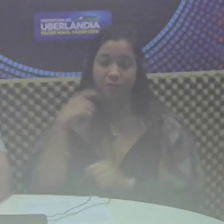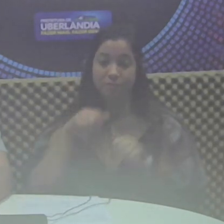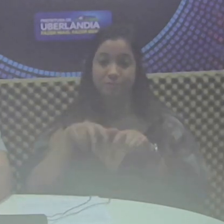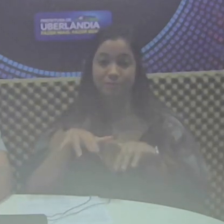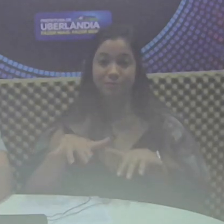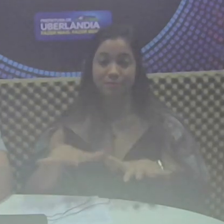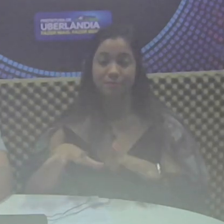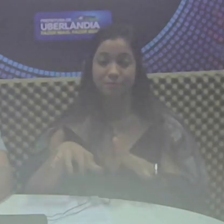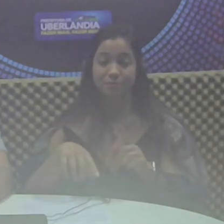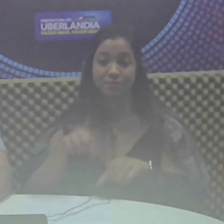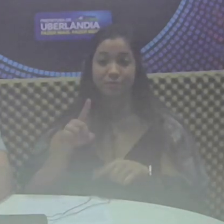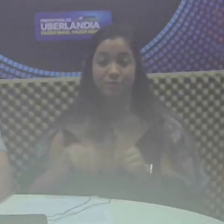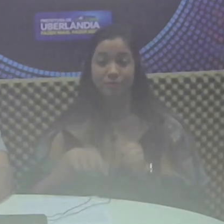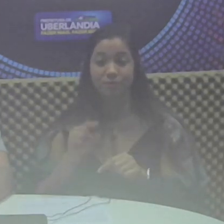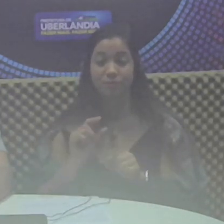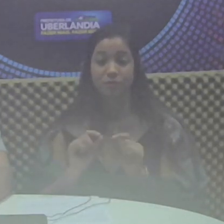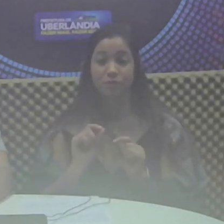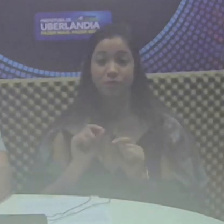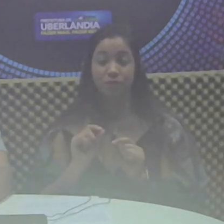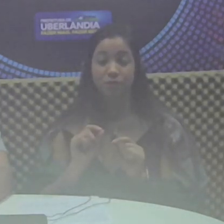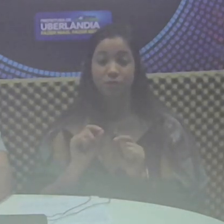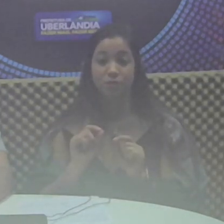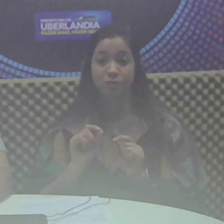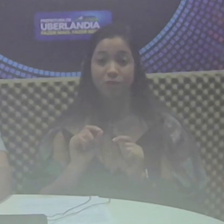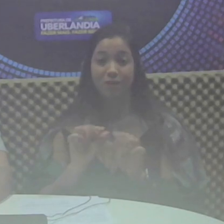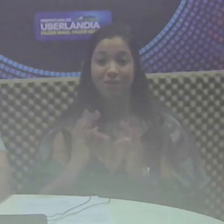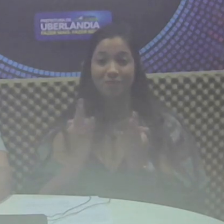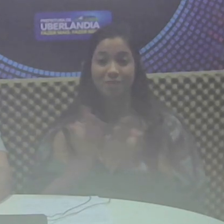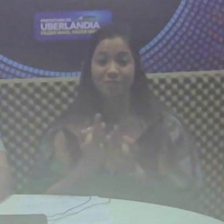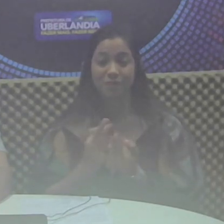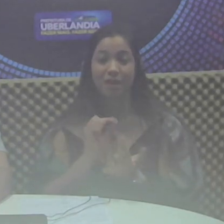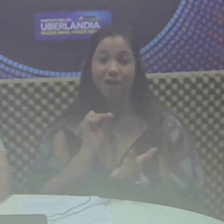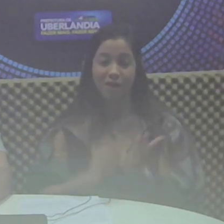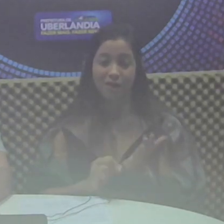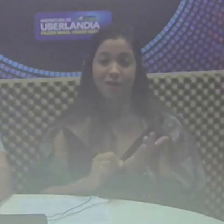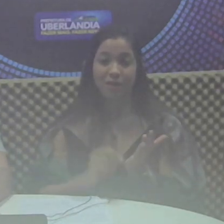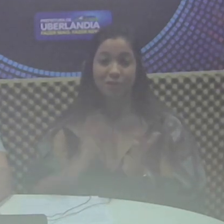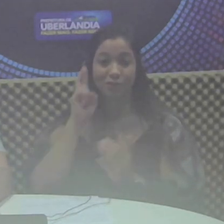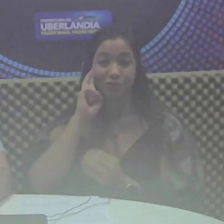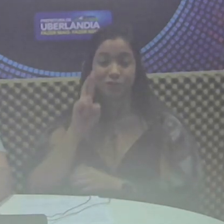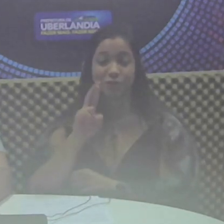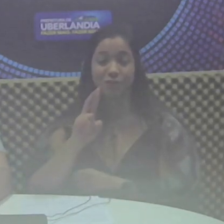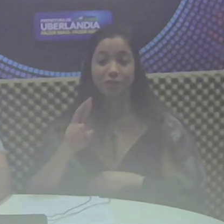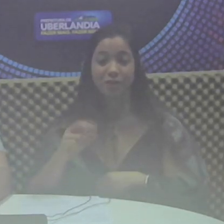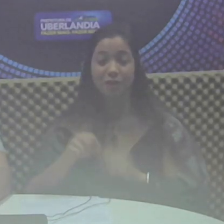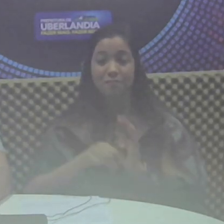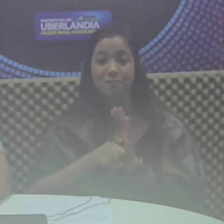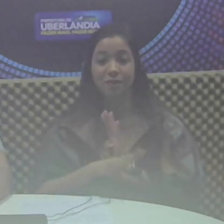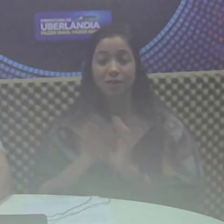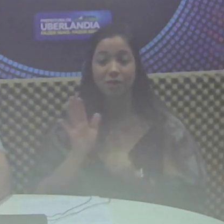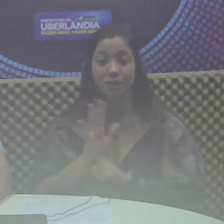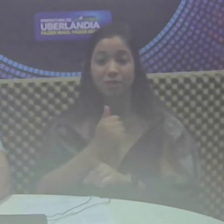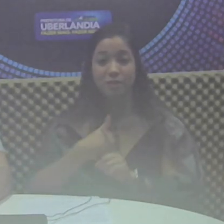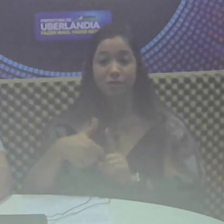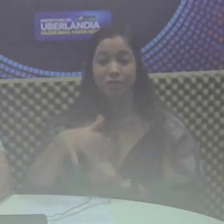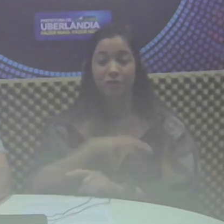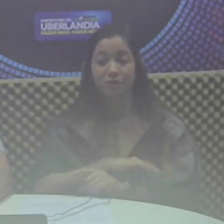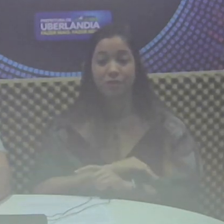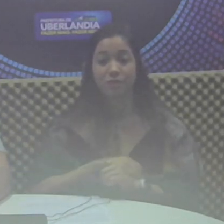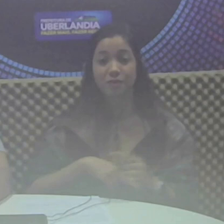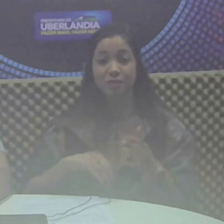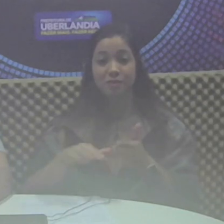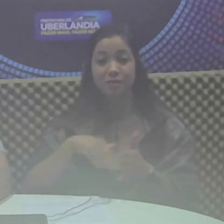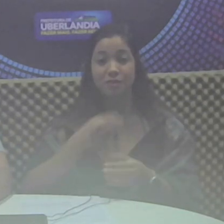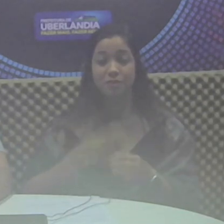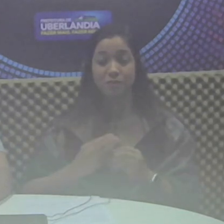dos itens arrecadados será feita às famílias cadastradas na Diretoria de Benefícios Socioassistenciais da Secretaria